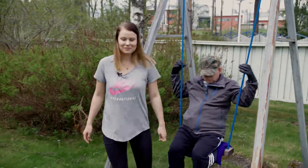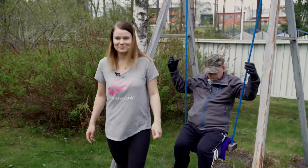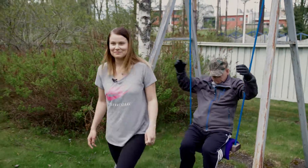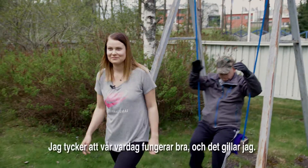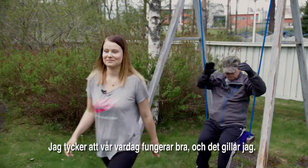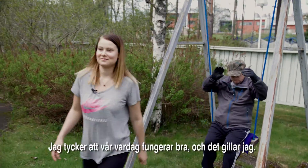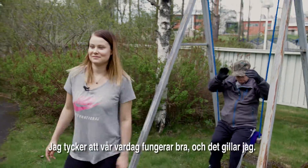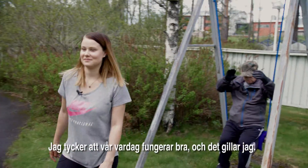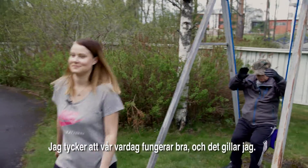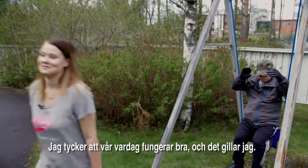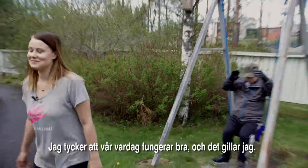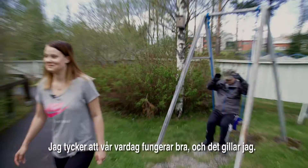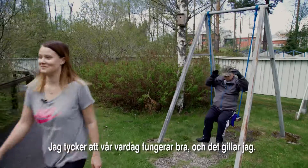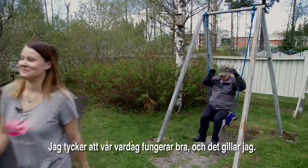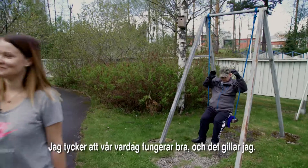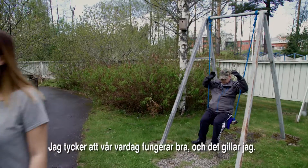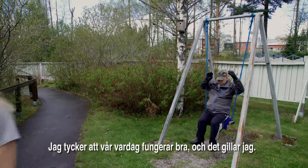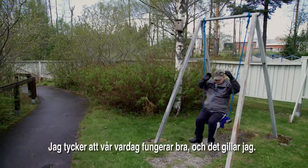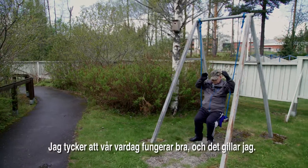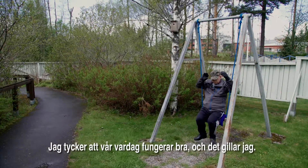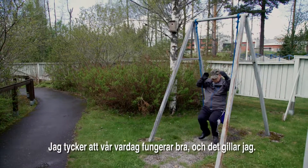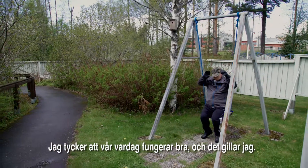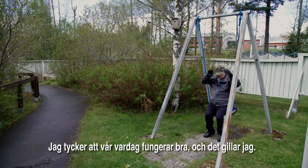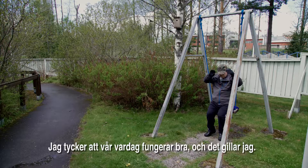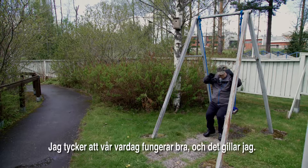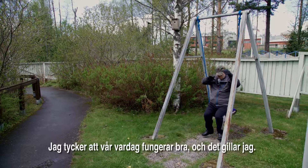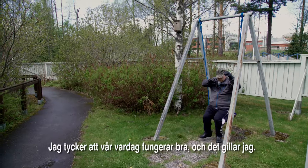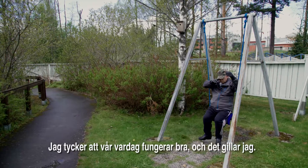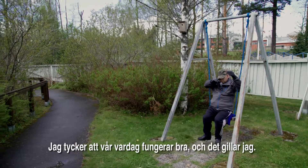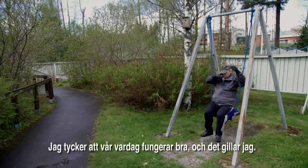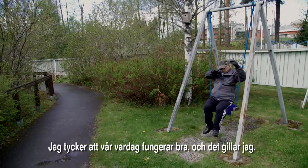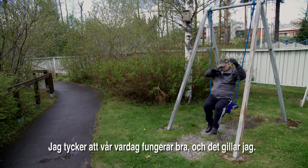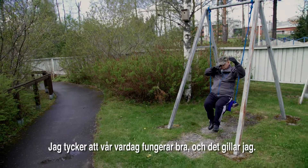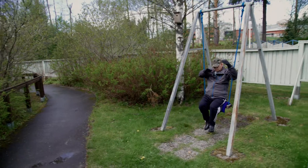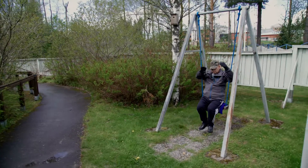Musta se on niin toimivaa se meidän arki, että mä tykkään siitä.